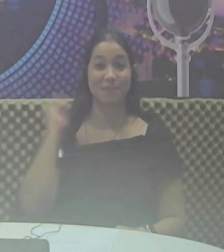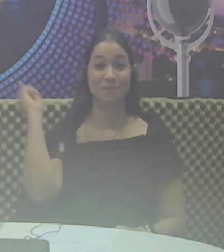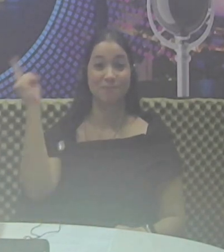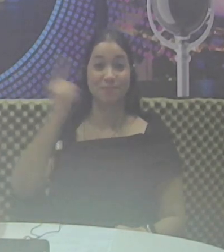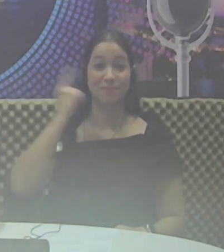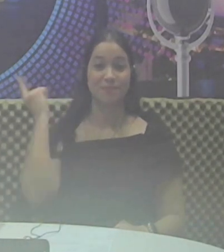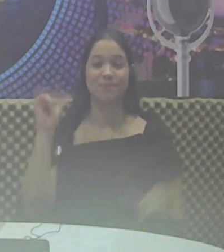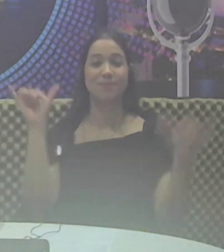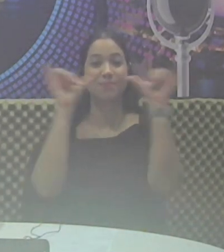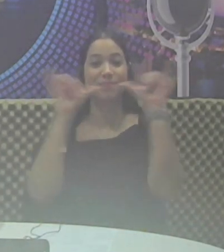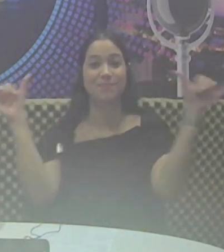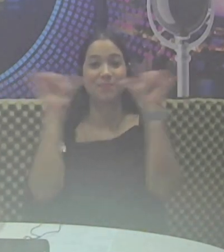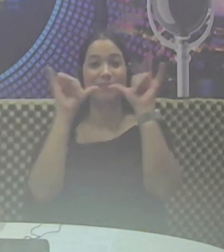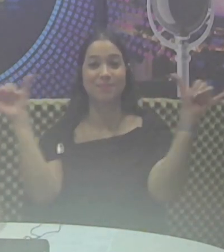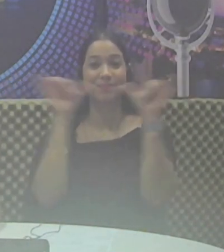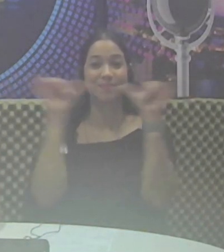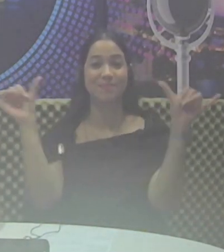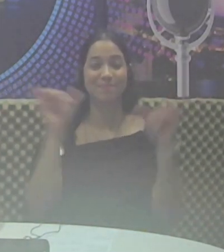Giro de